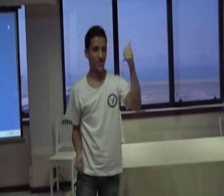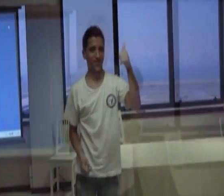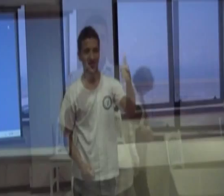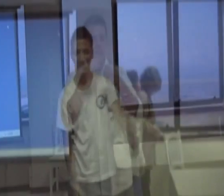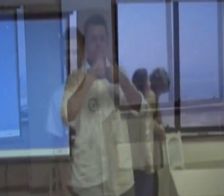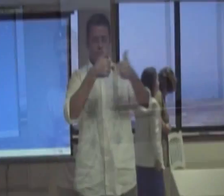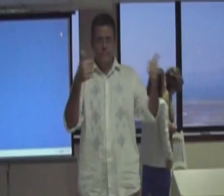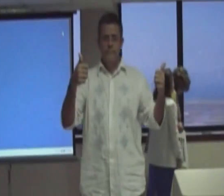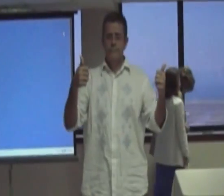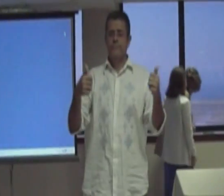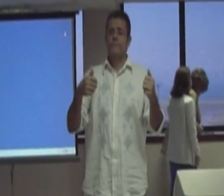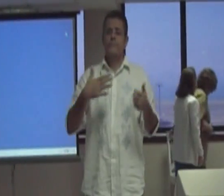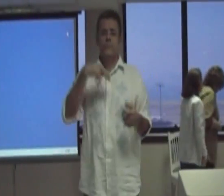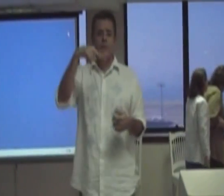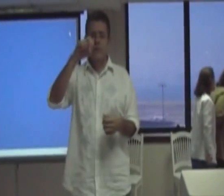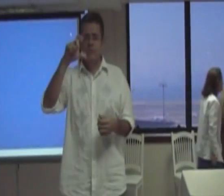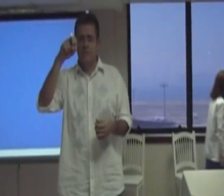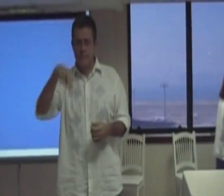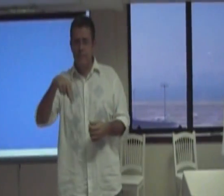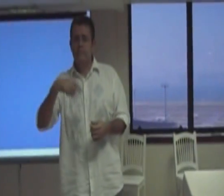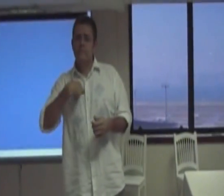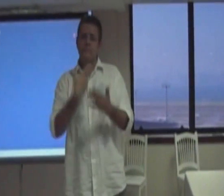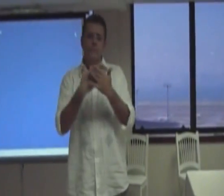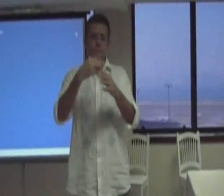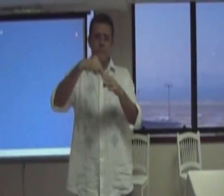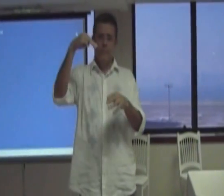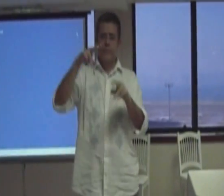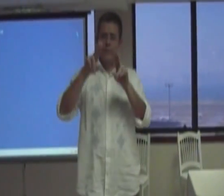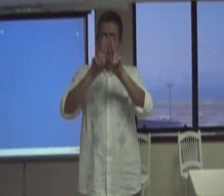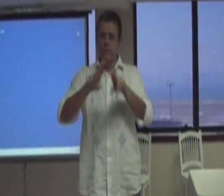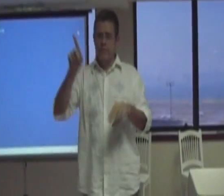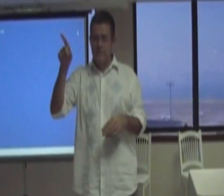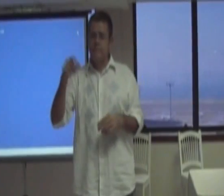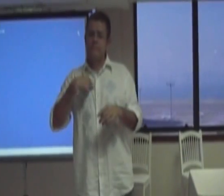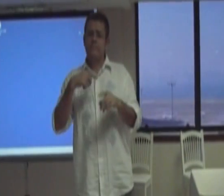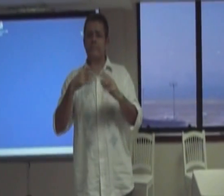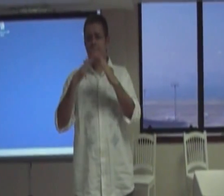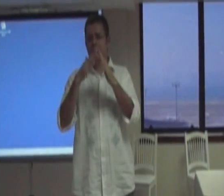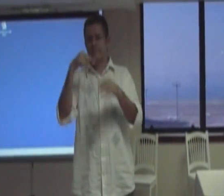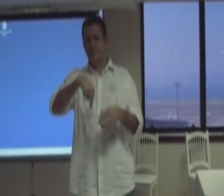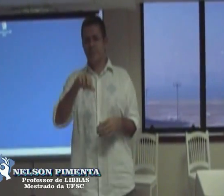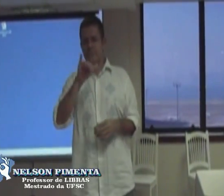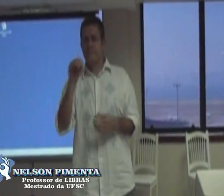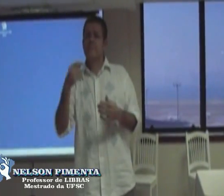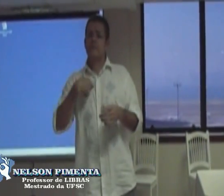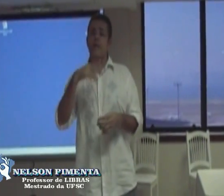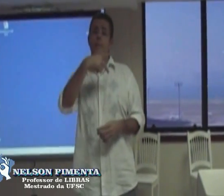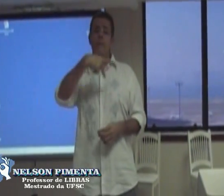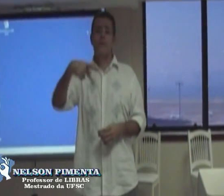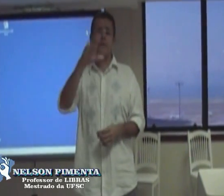agradecer a atenção. Bom dia a todos. O meu nome é Nelson Pimenta. Eu estou estudando mestrado na Universidade Federal de Santa Catarina, mas moro